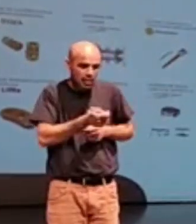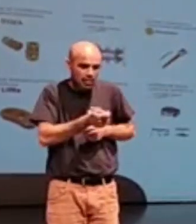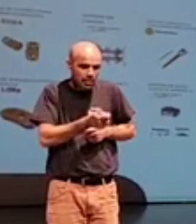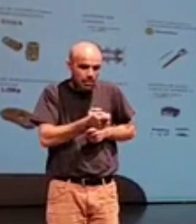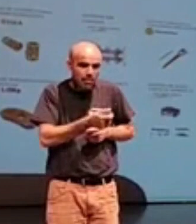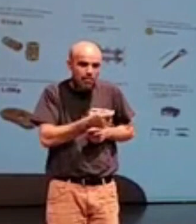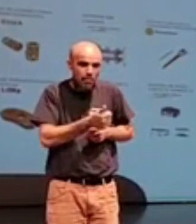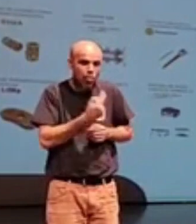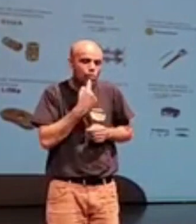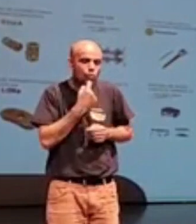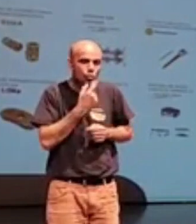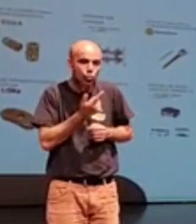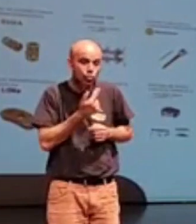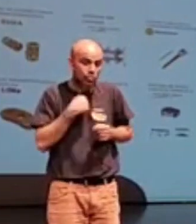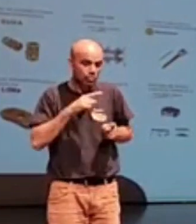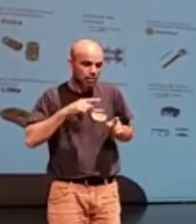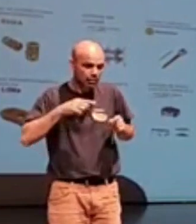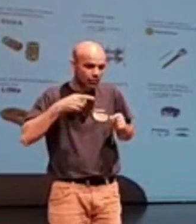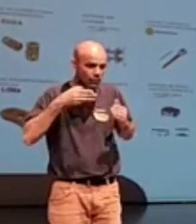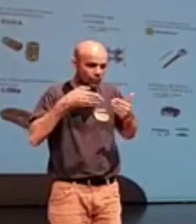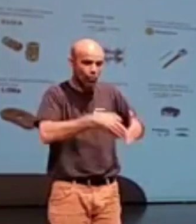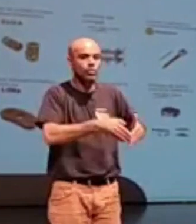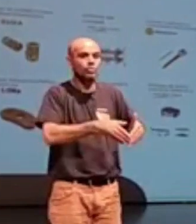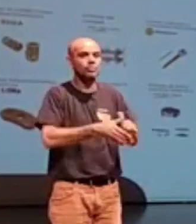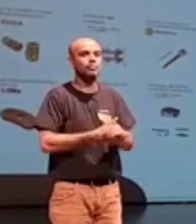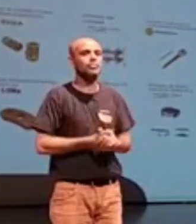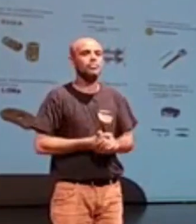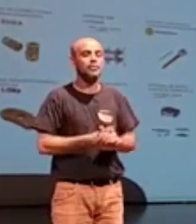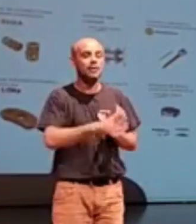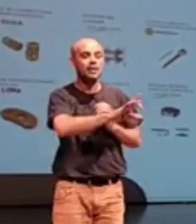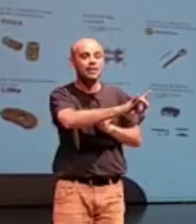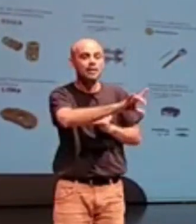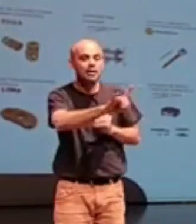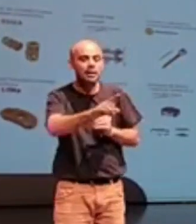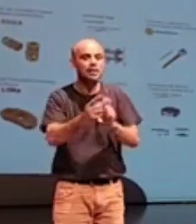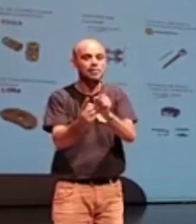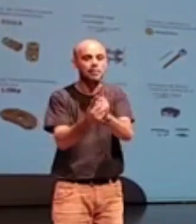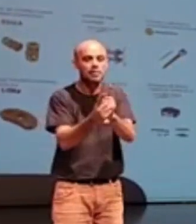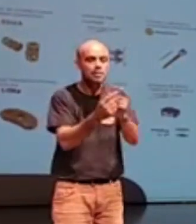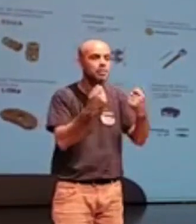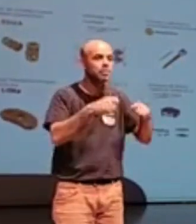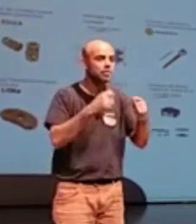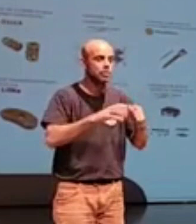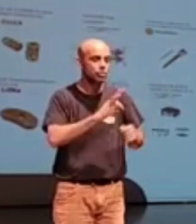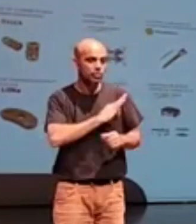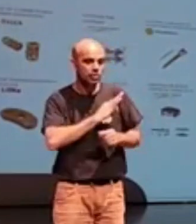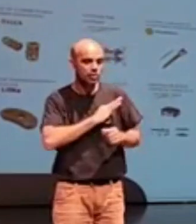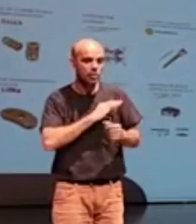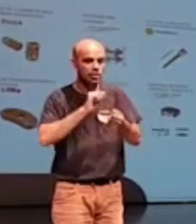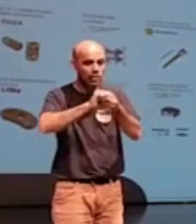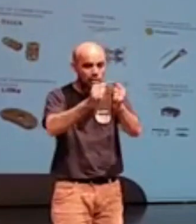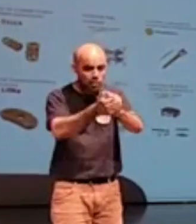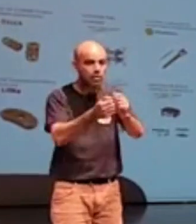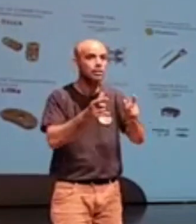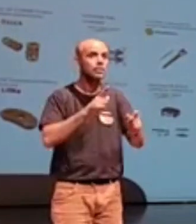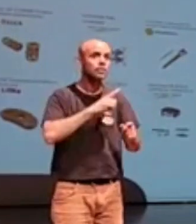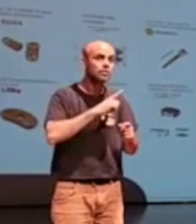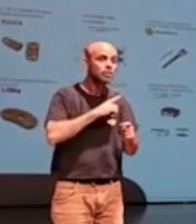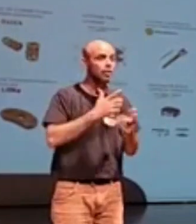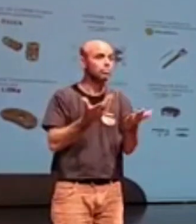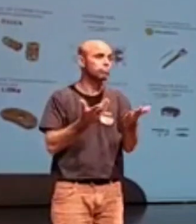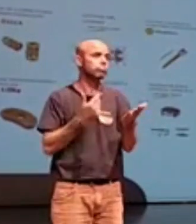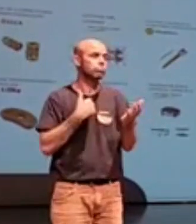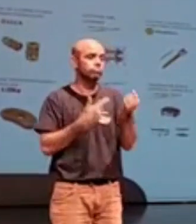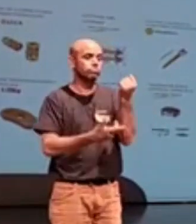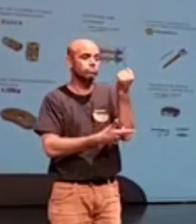porém extremamente efetivas. Cada paciente precisa de uma técnica adequada. E tem aquela que o pessoal